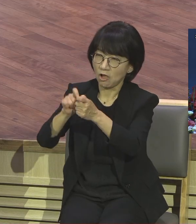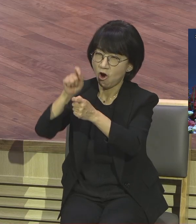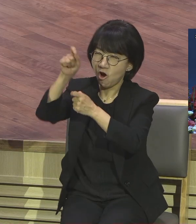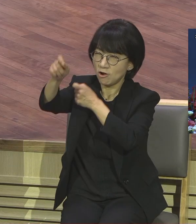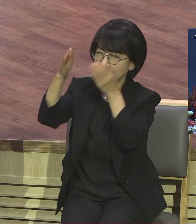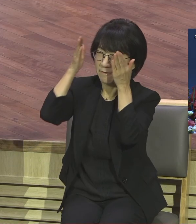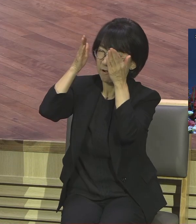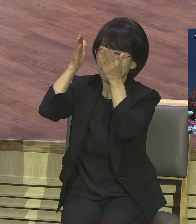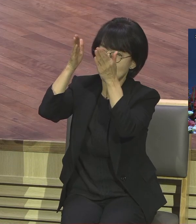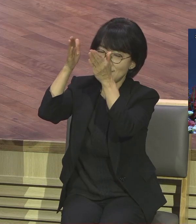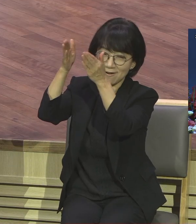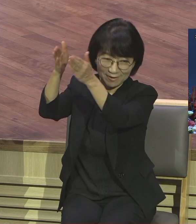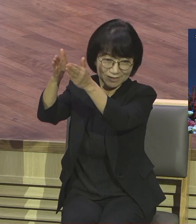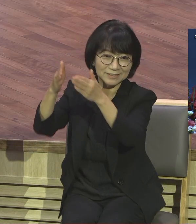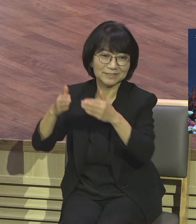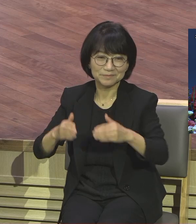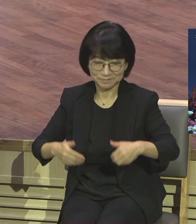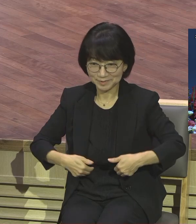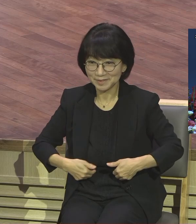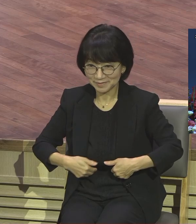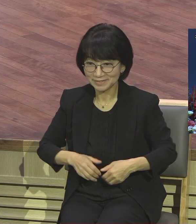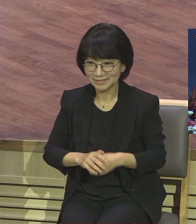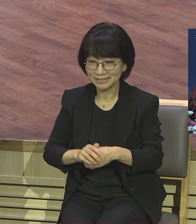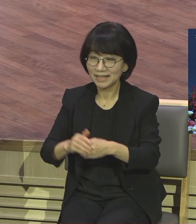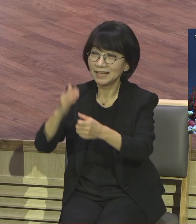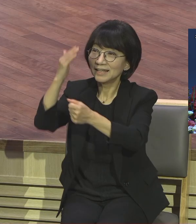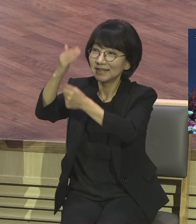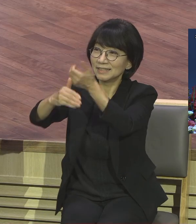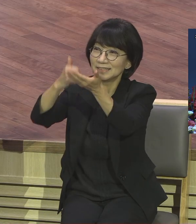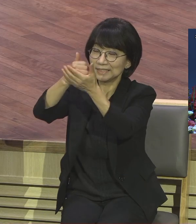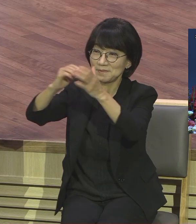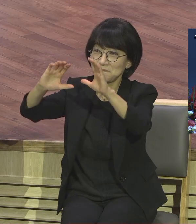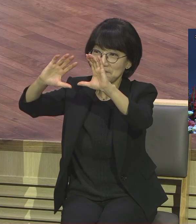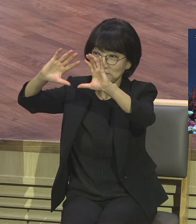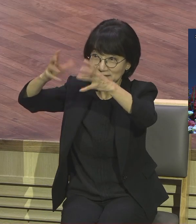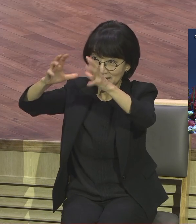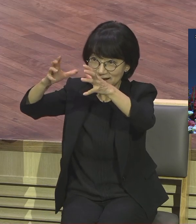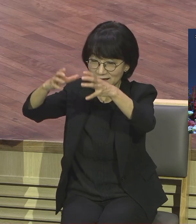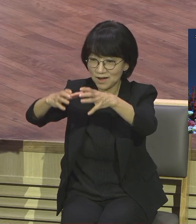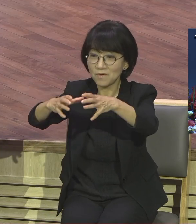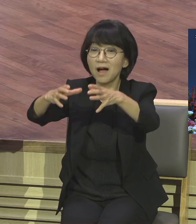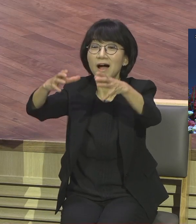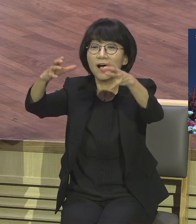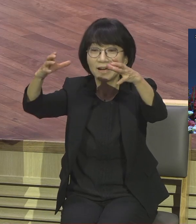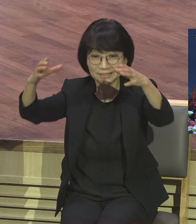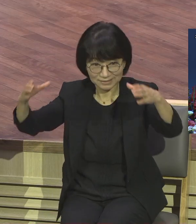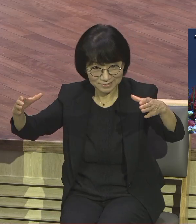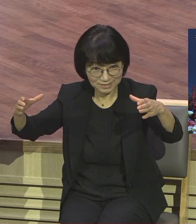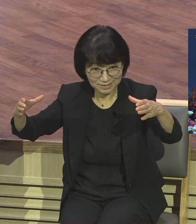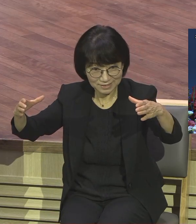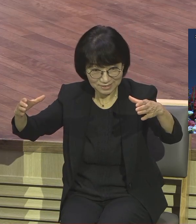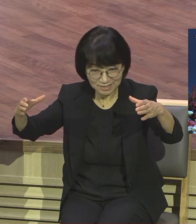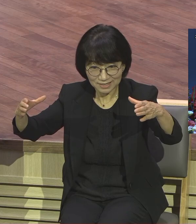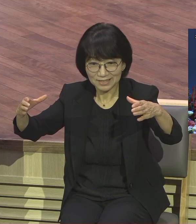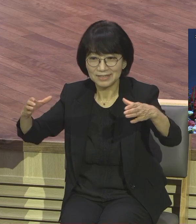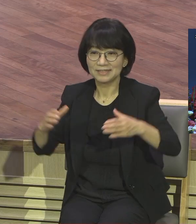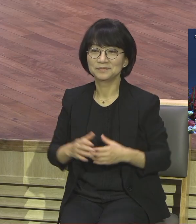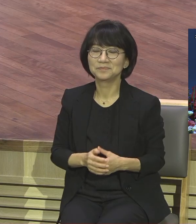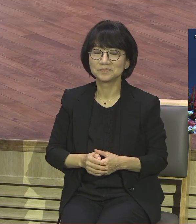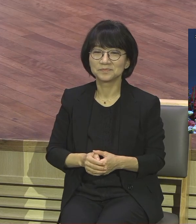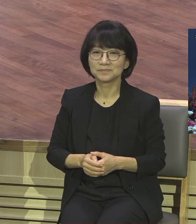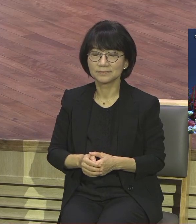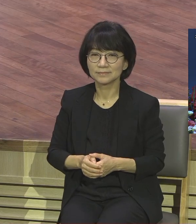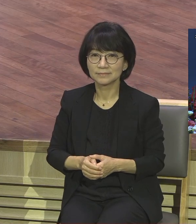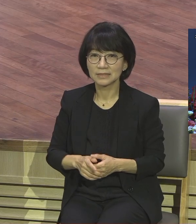지혜로운 삶. 그것이 바로 하나님 나라 확장해 나가는 것입니다. 하나님 나라, 이러한 하나님 나라 확장의